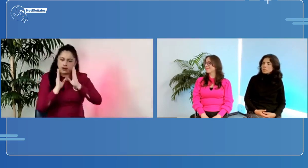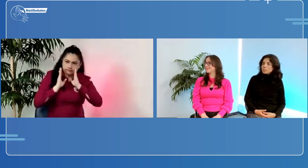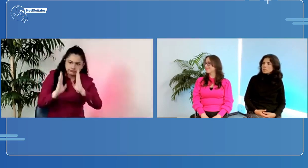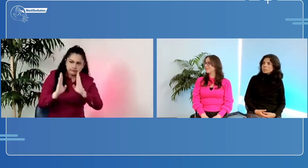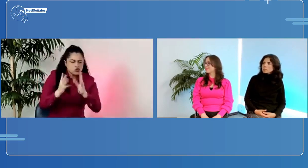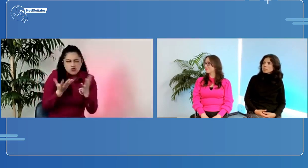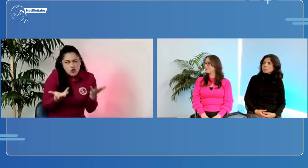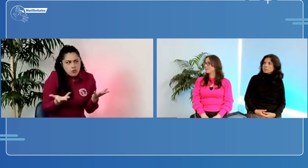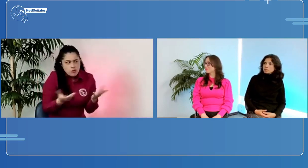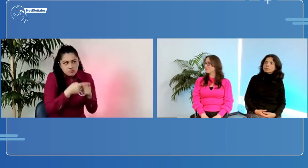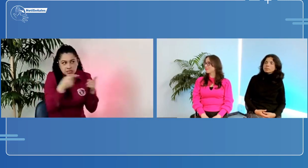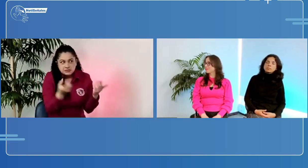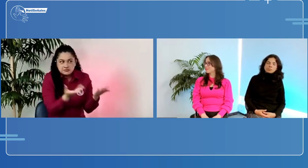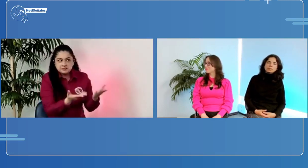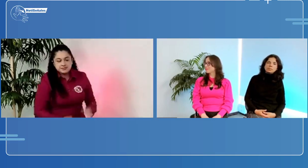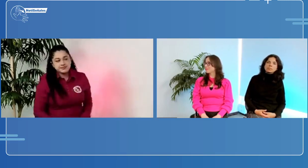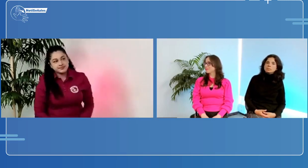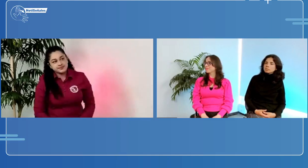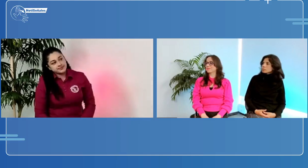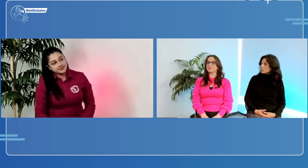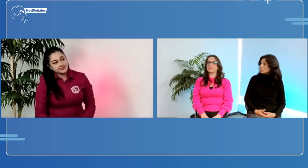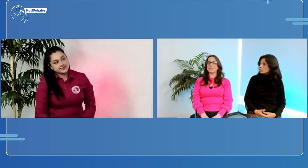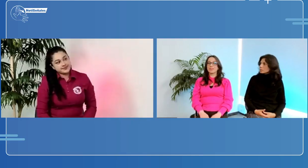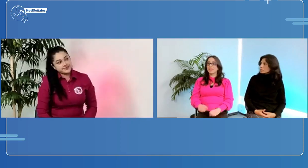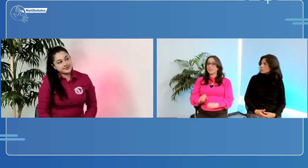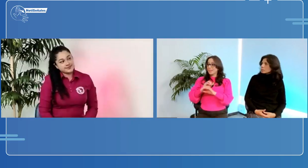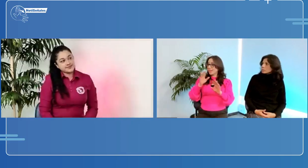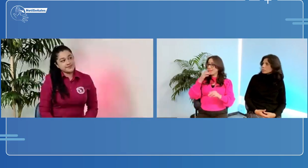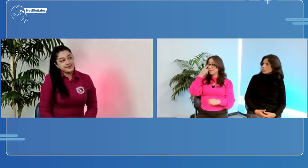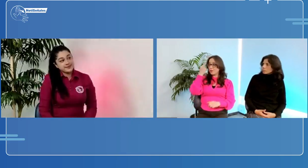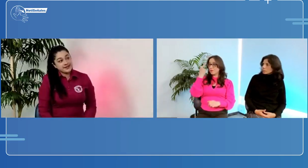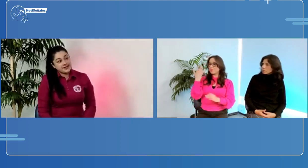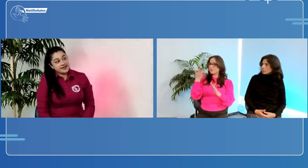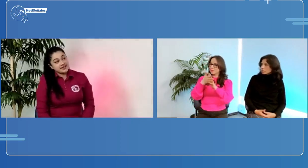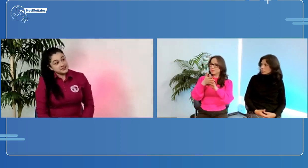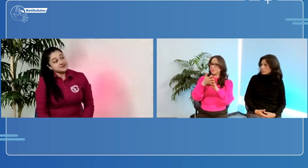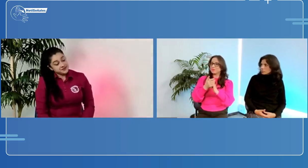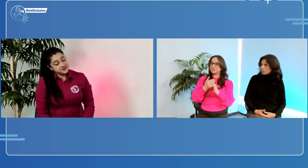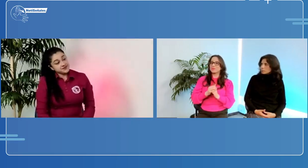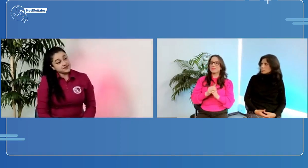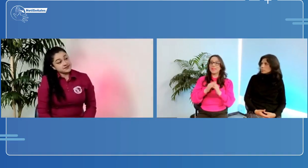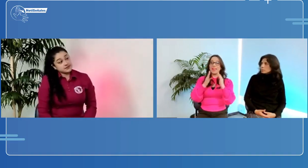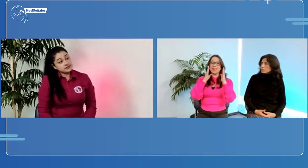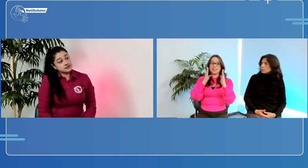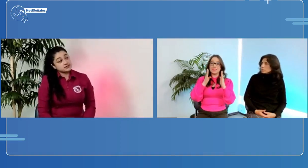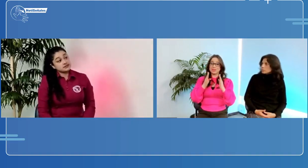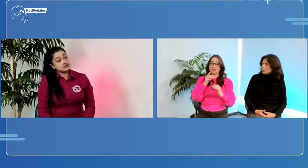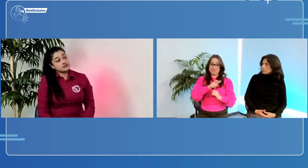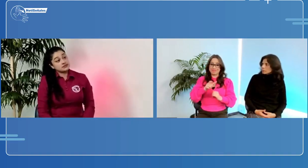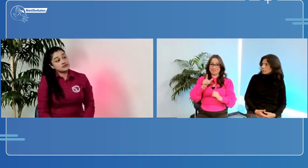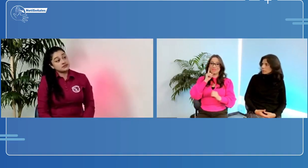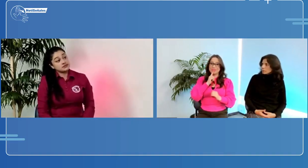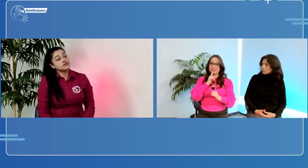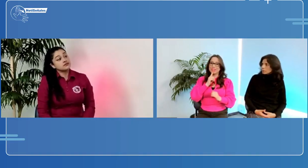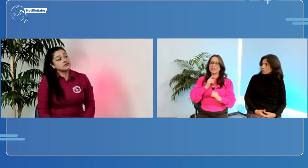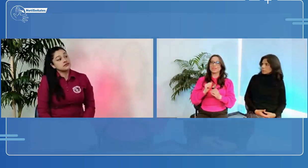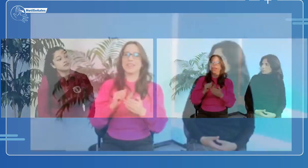se dirigen en este espacio? ¿Cuál es el punto de atención? Claro, Paula, bueno, te cuento. La atención